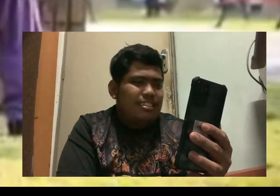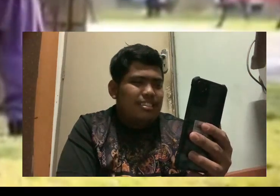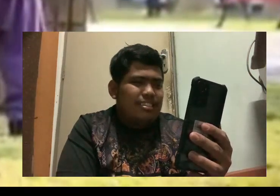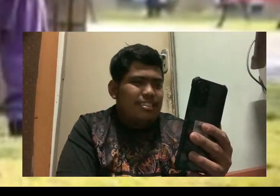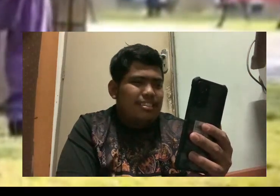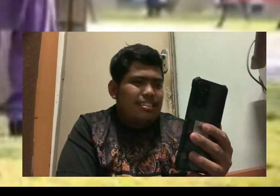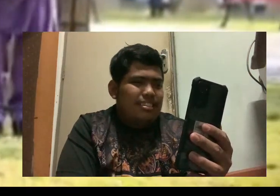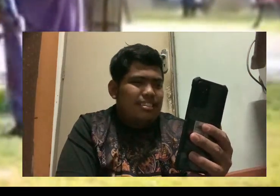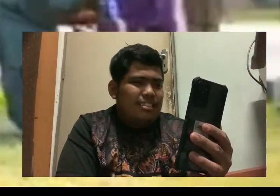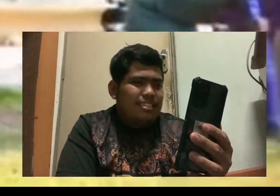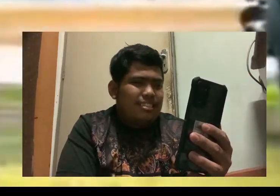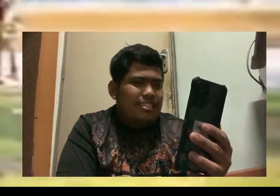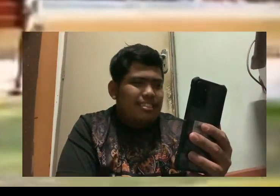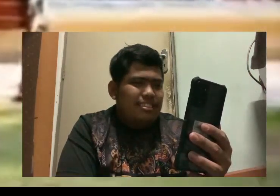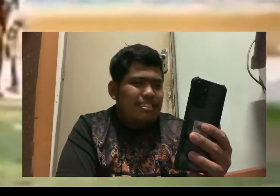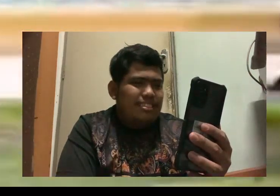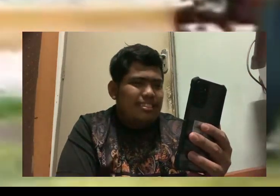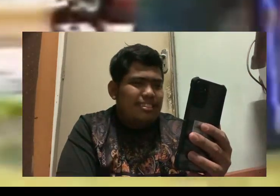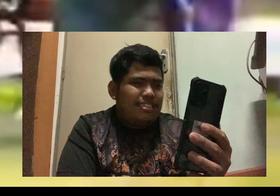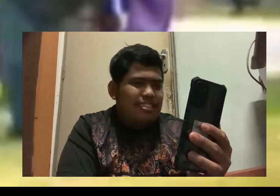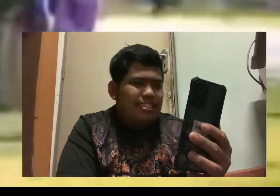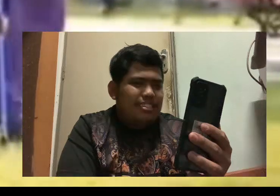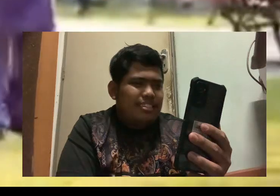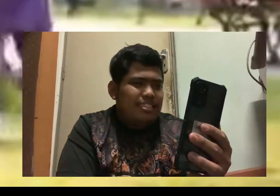गंदी बात रख लेंगे